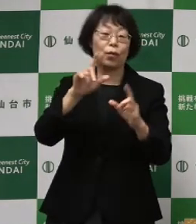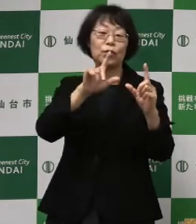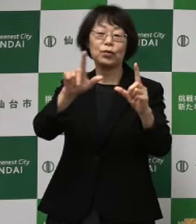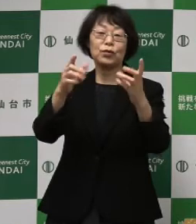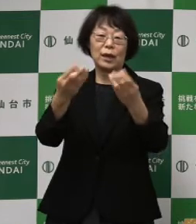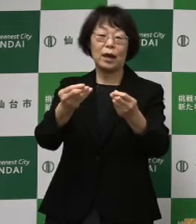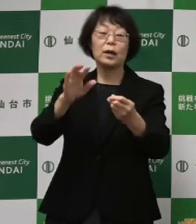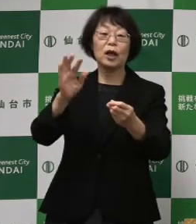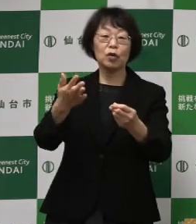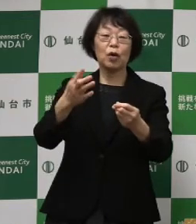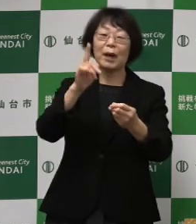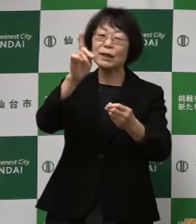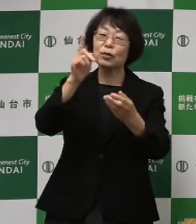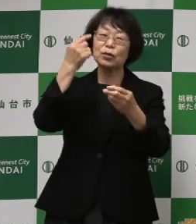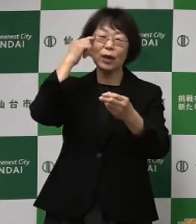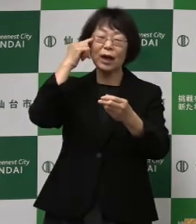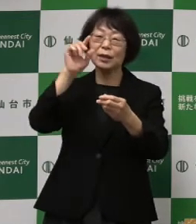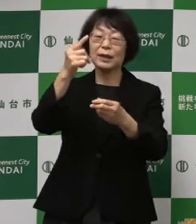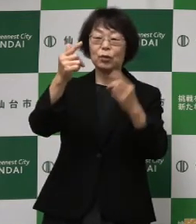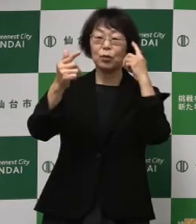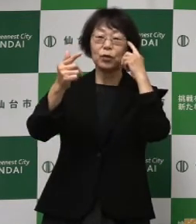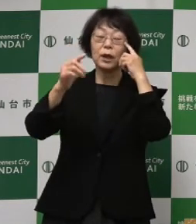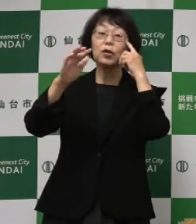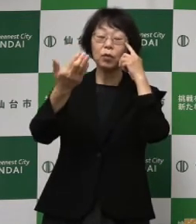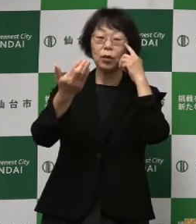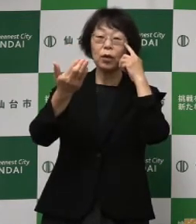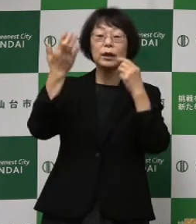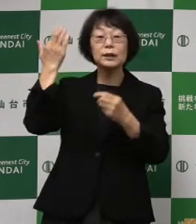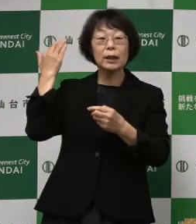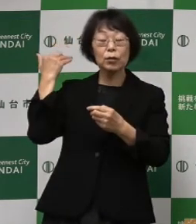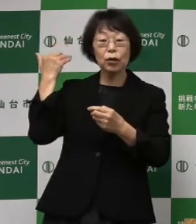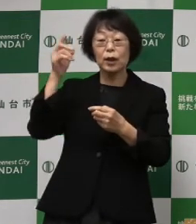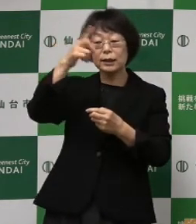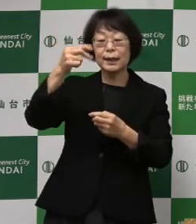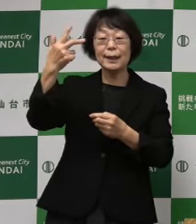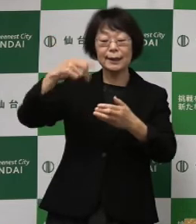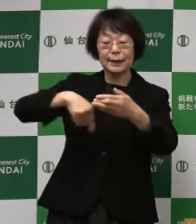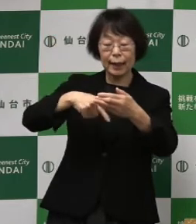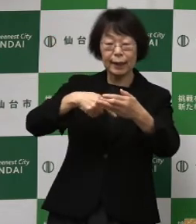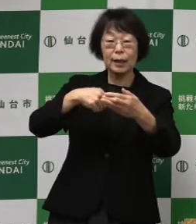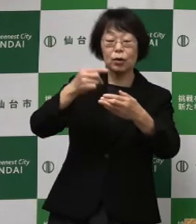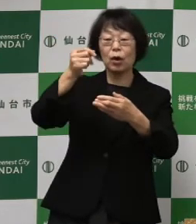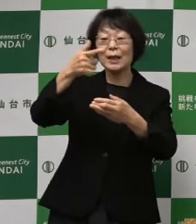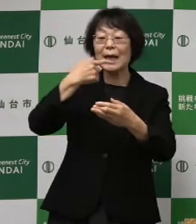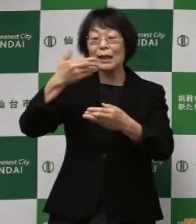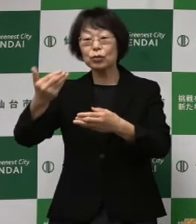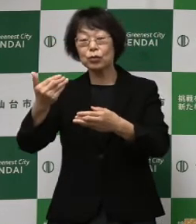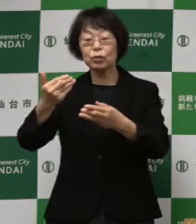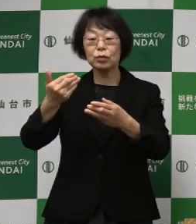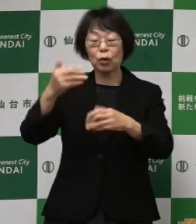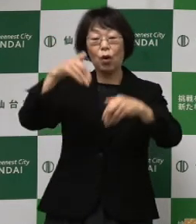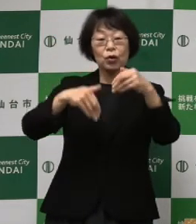というふうに思うのですが、一方で先ほどはその仙台市内の特に青葉区と大白区の票が現実